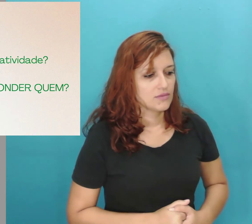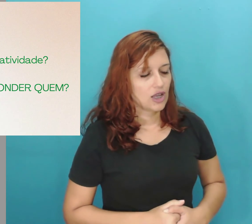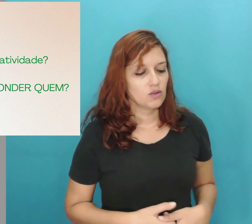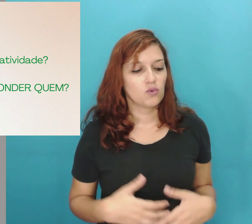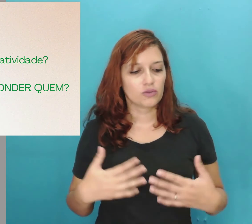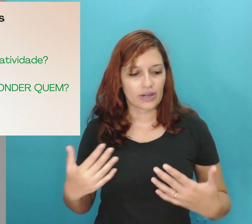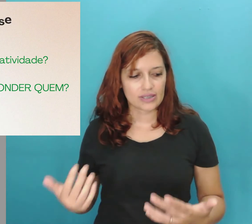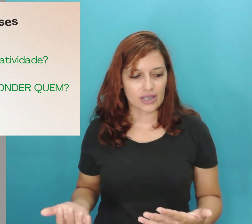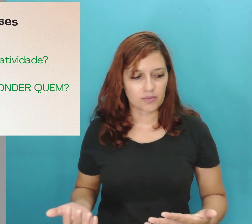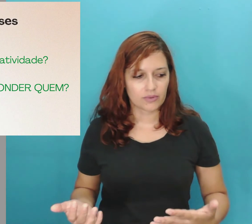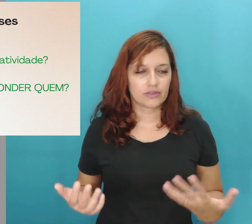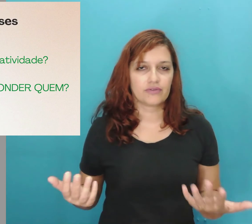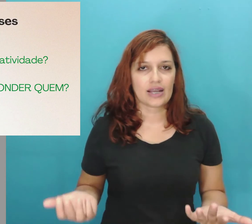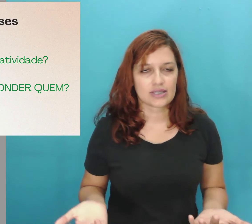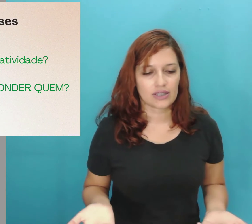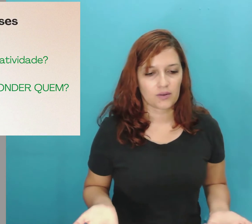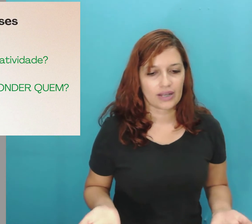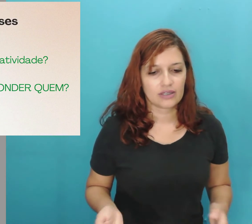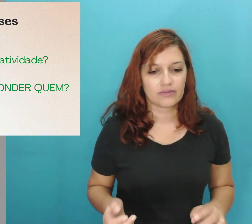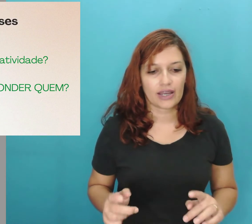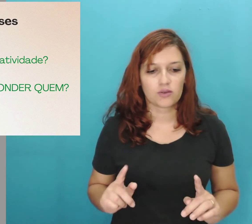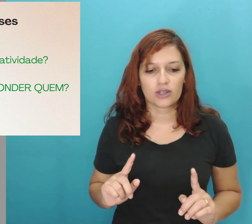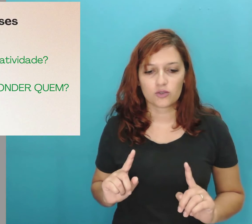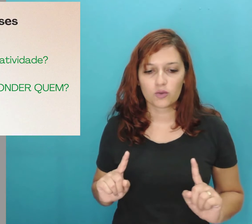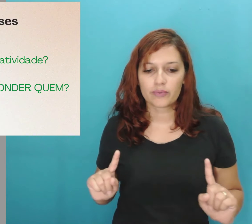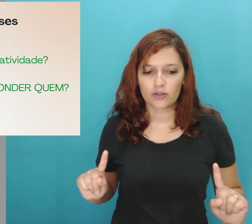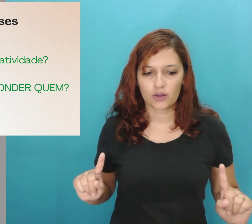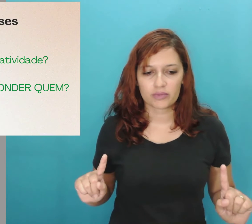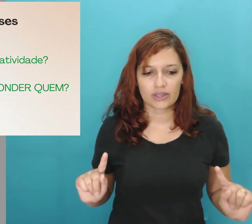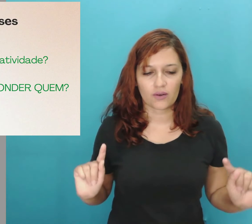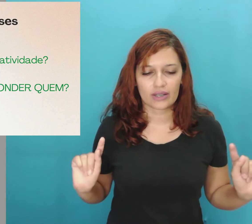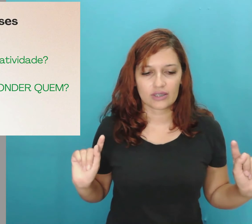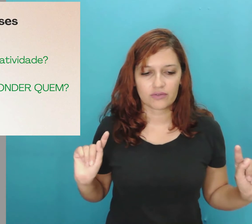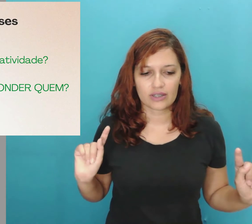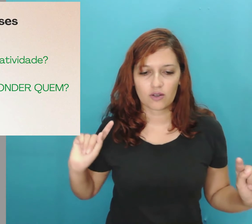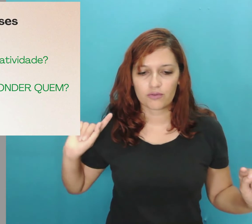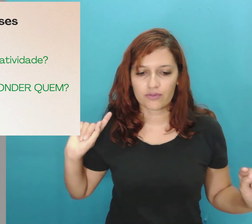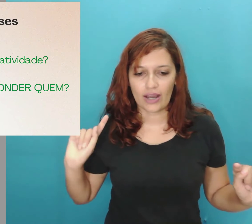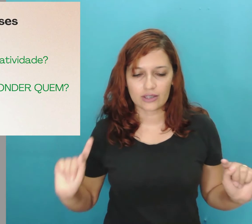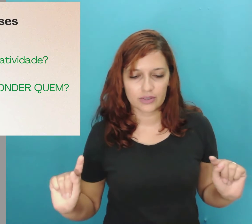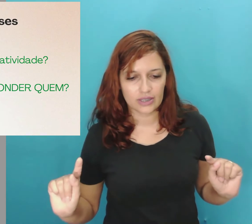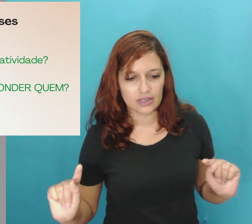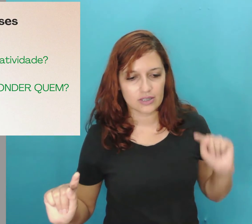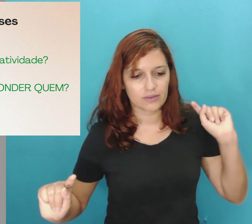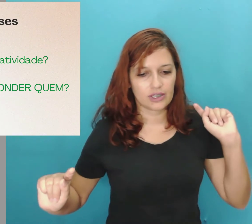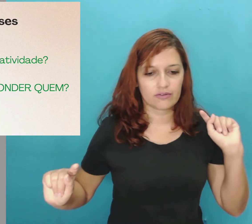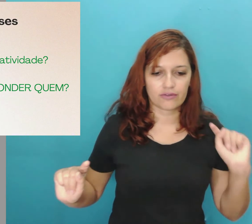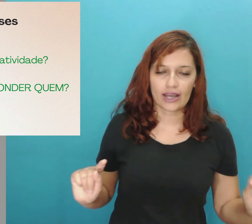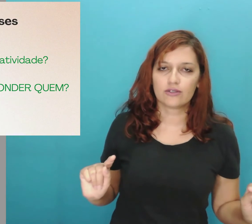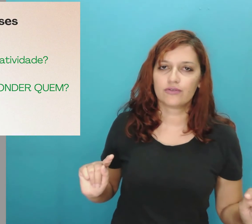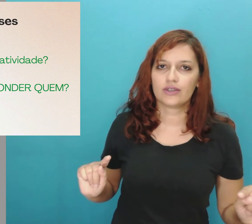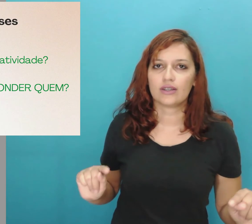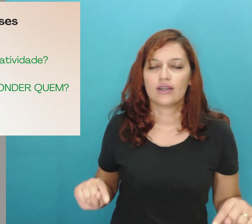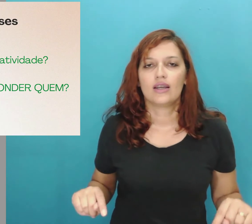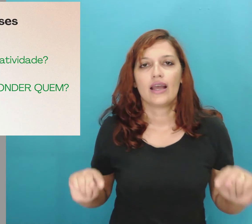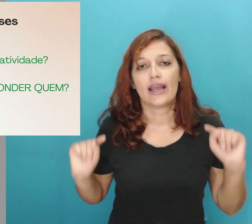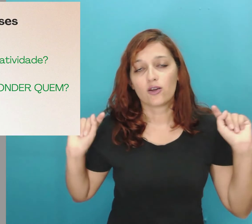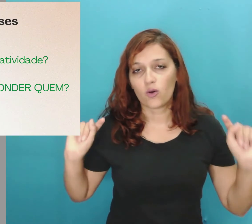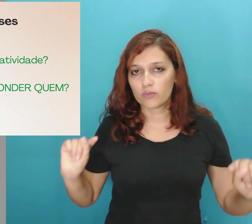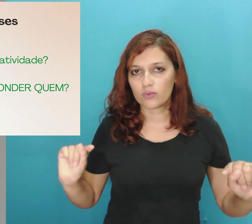Um outro exemplo de frase interrogativa é quando o pronome interrogativo ele vai no início e vai no fim. É comum